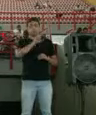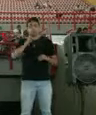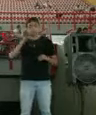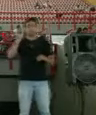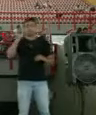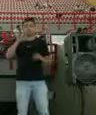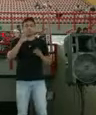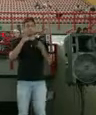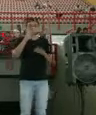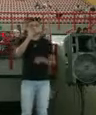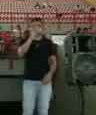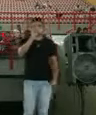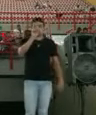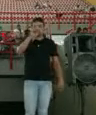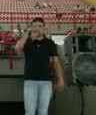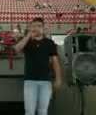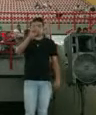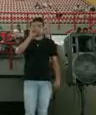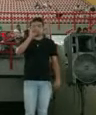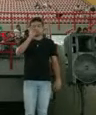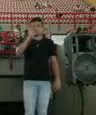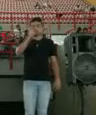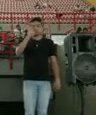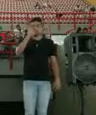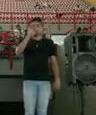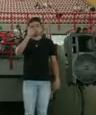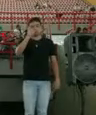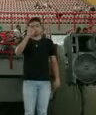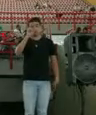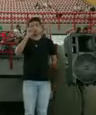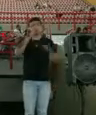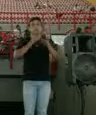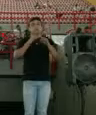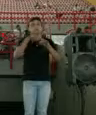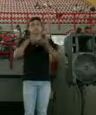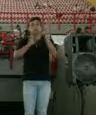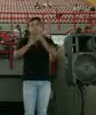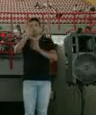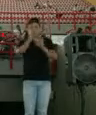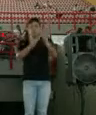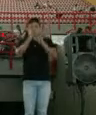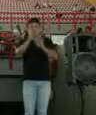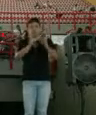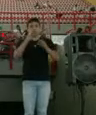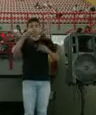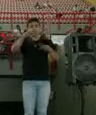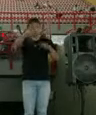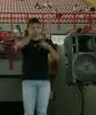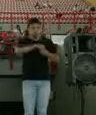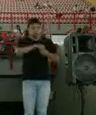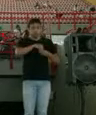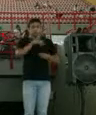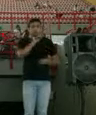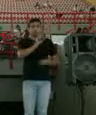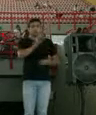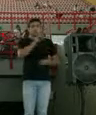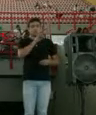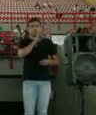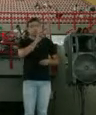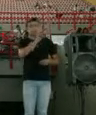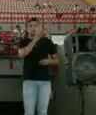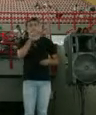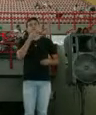gonadotróficos. Por quê? Porque eles vão coordenar o funcionamento das nossas gônadas. Eu disse